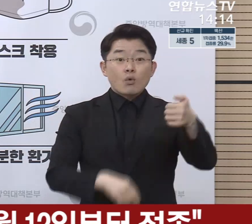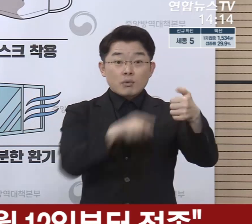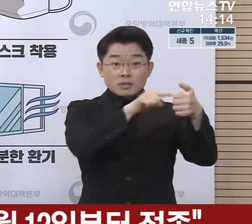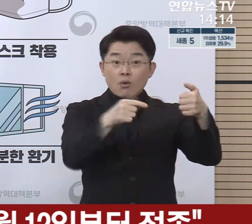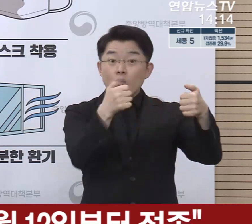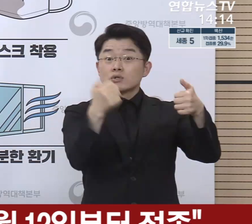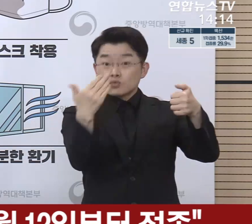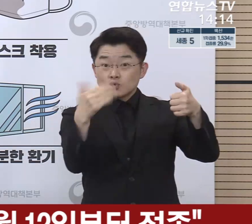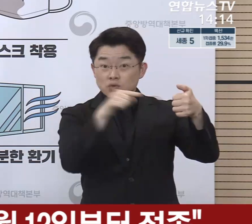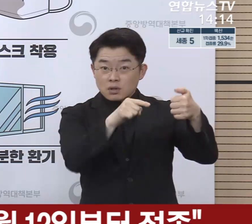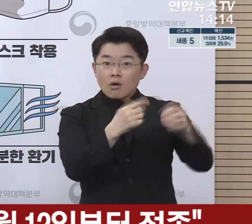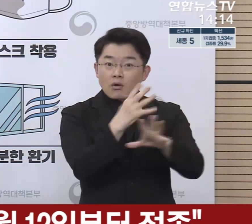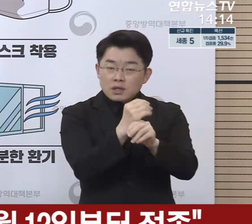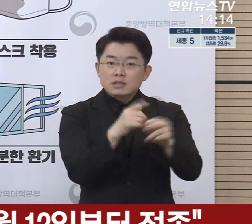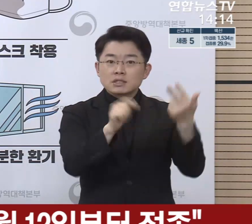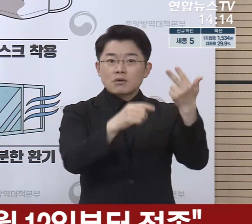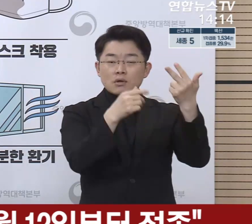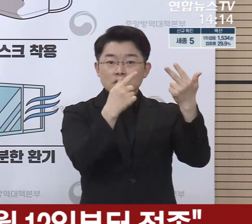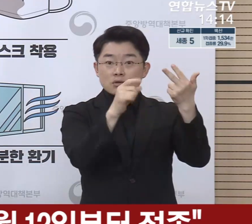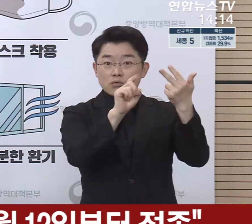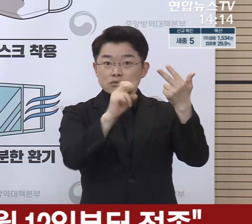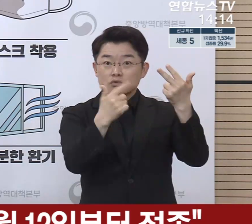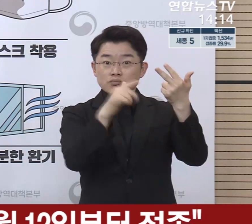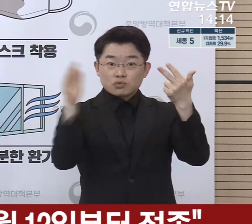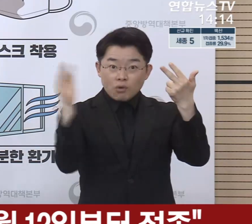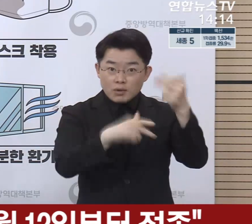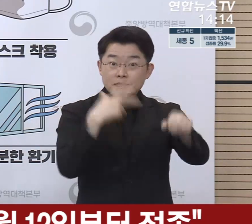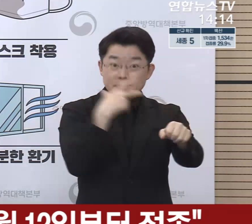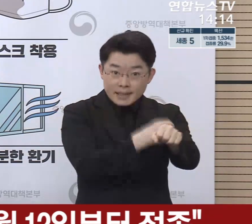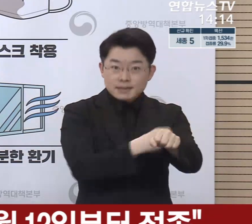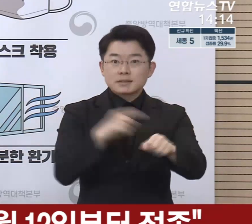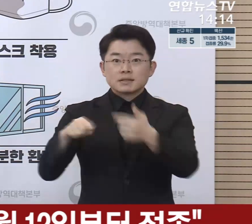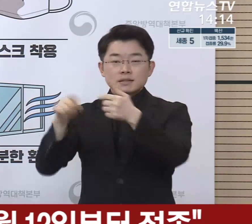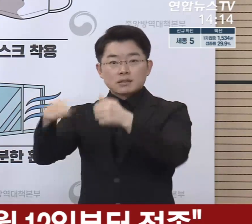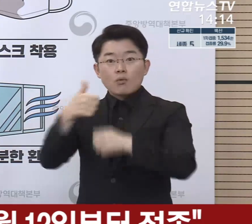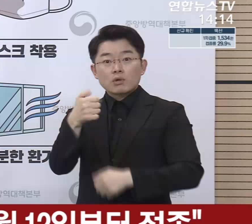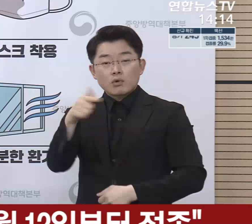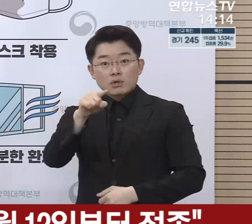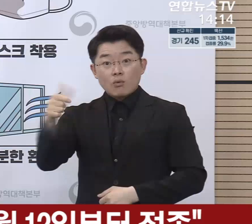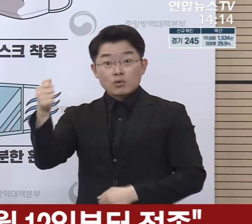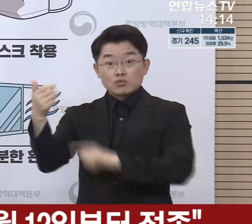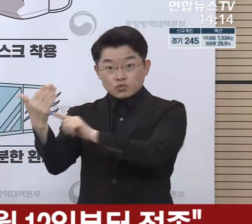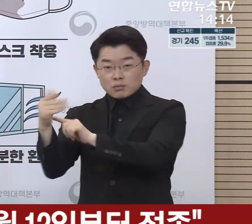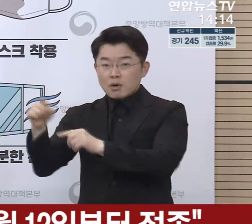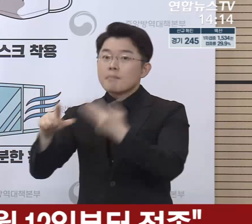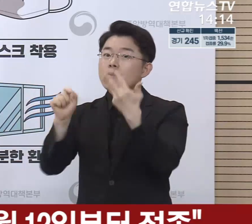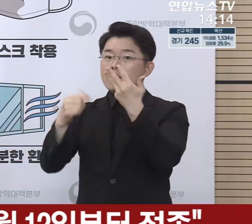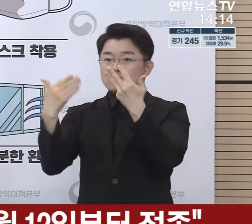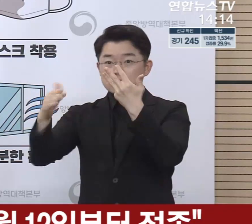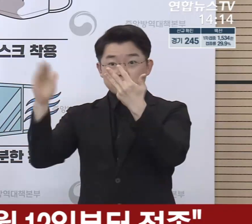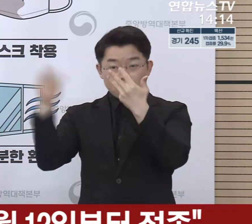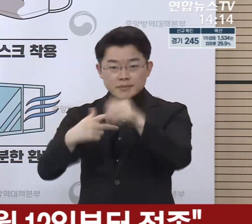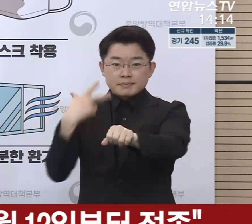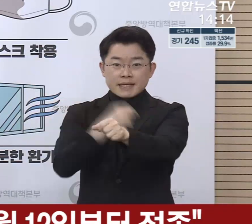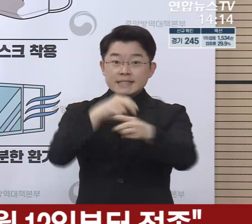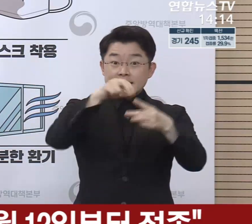55세부터 59세는 7월 26일부터 50에서 54세는 8월 9일부터